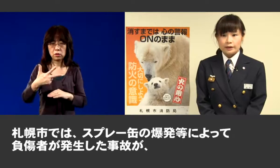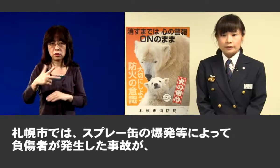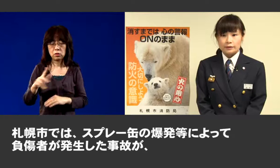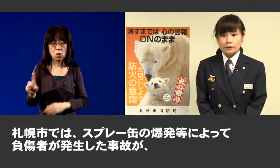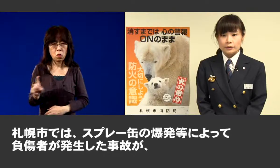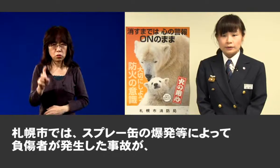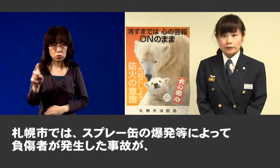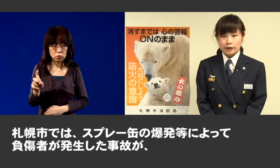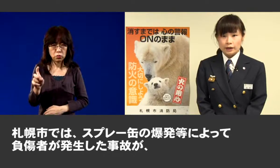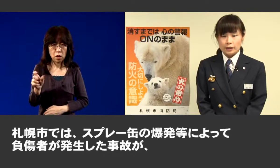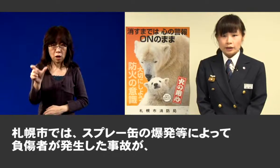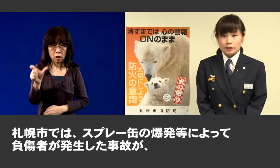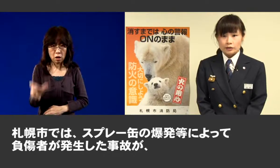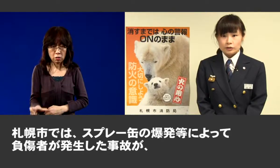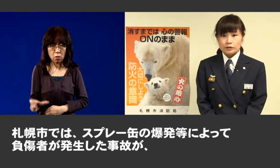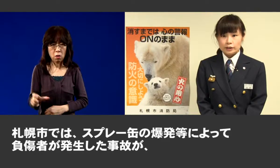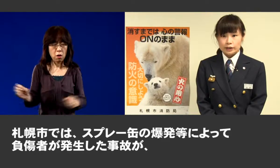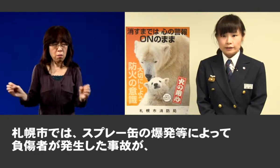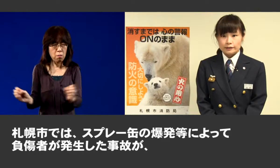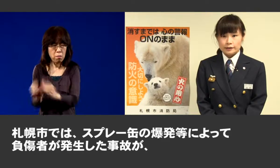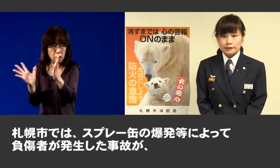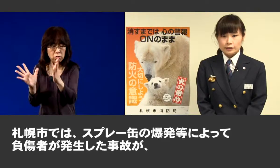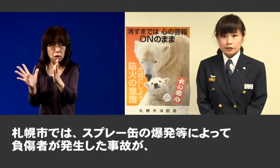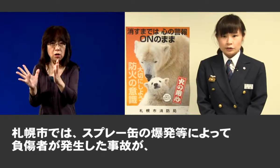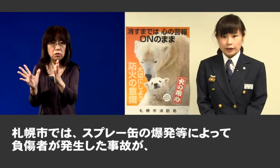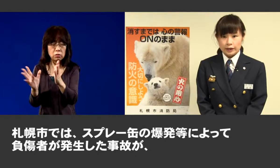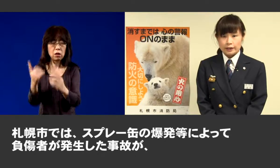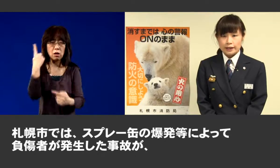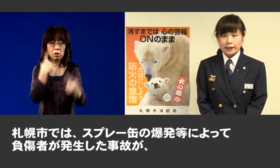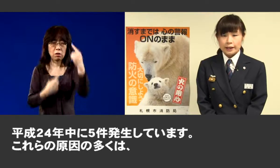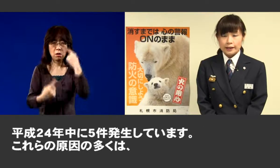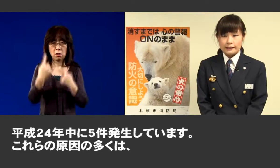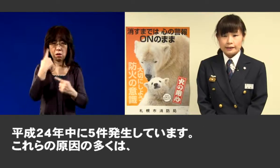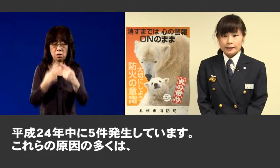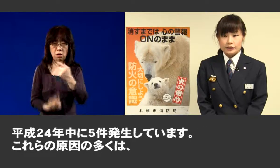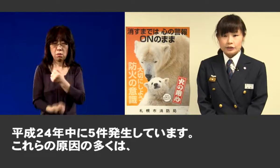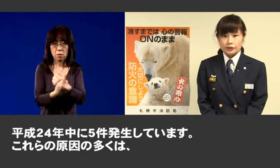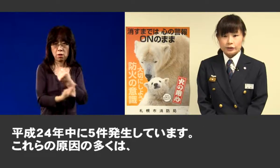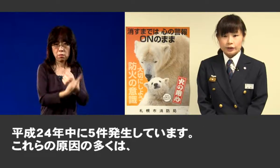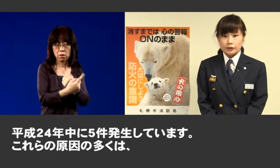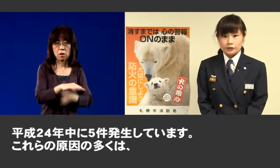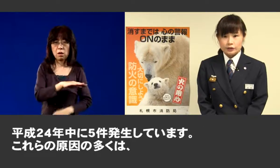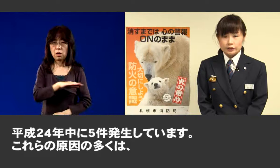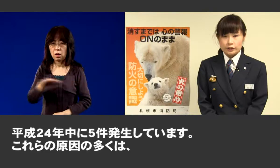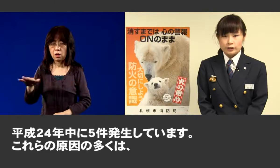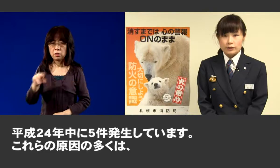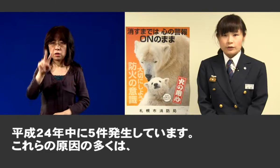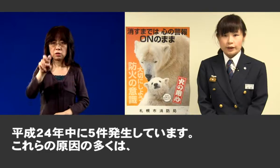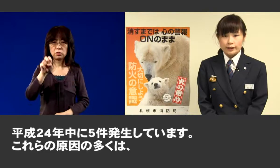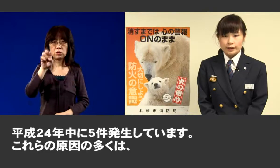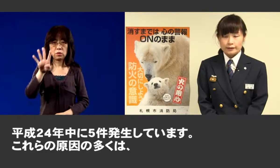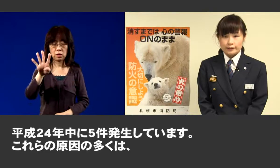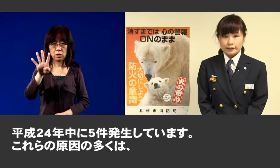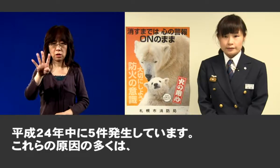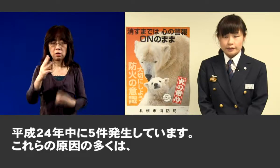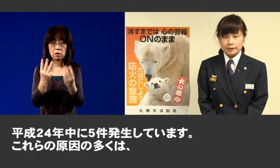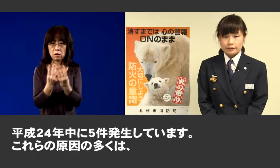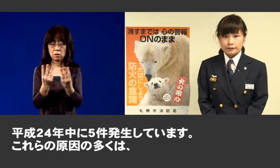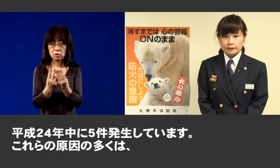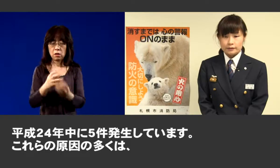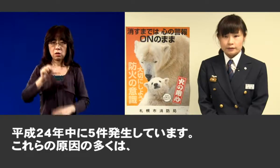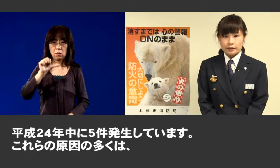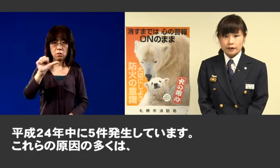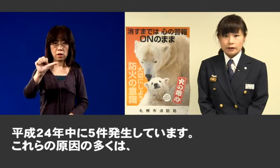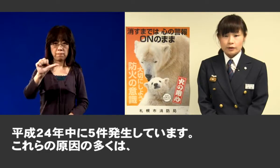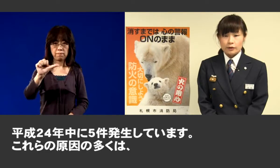の爆発等によって負傷者が発生した事故が平成24年中に5件発生しています